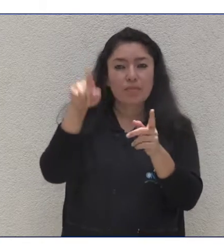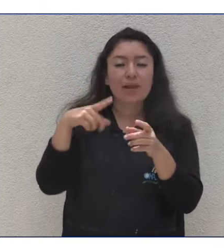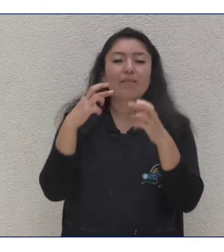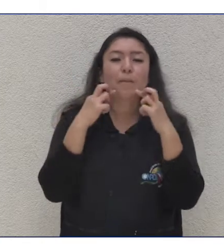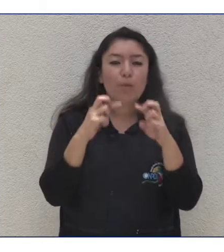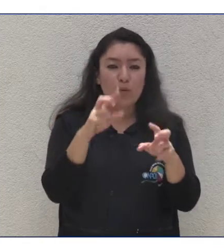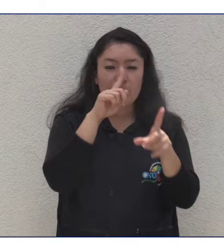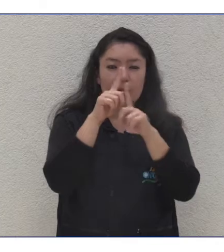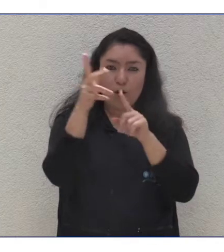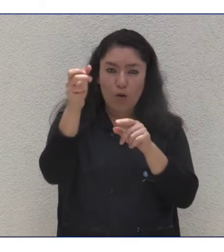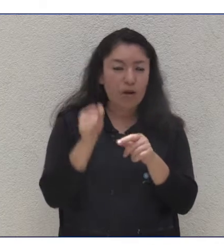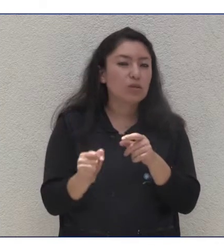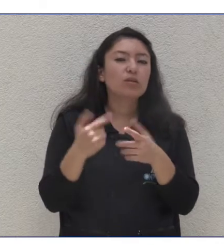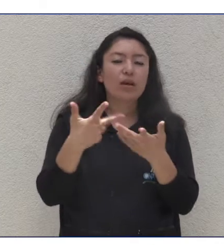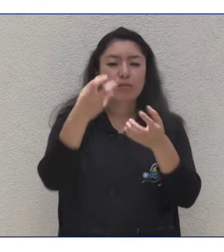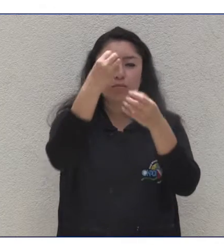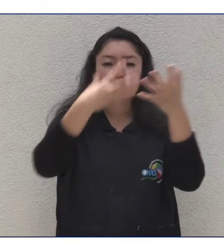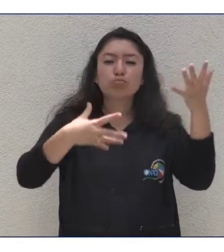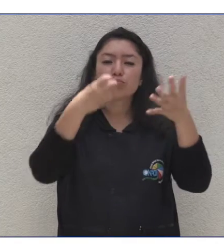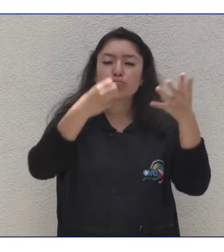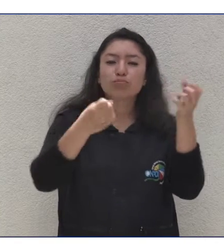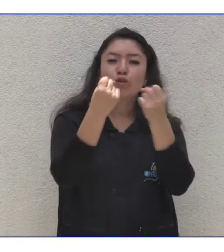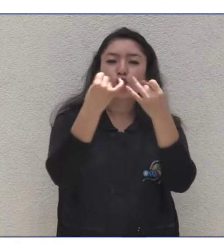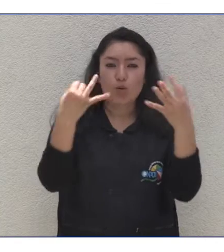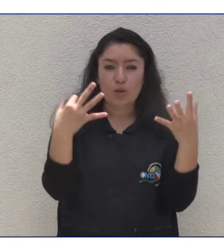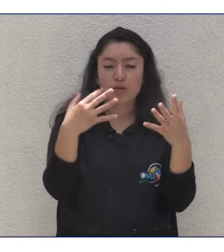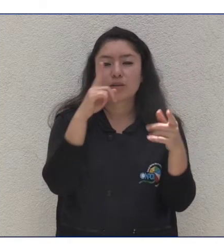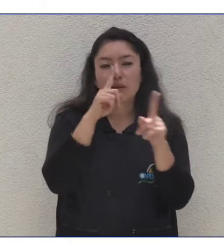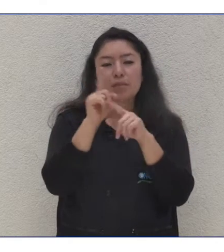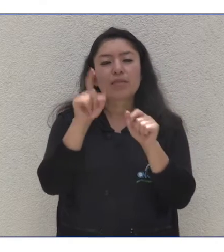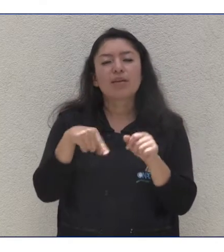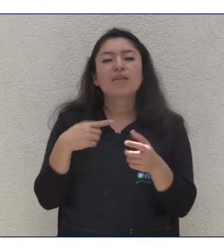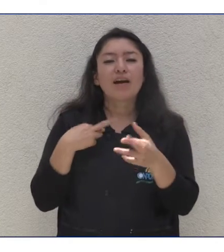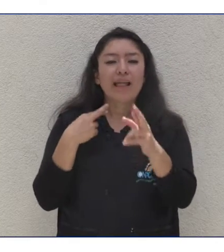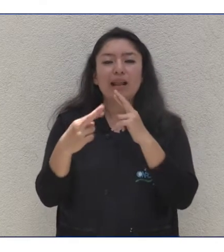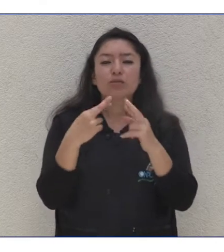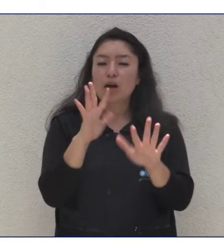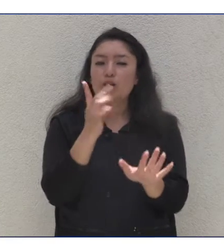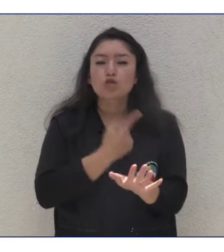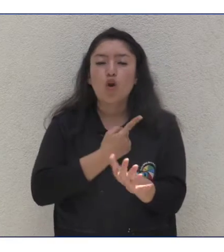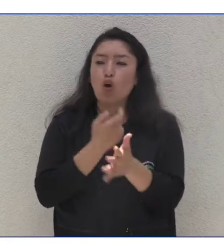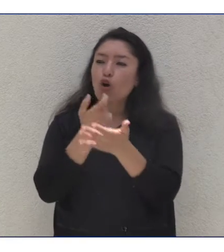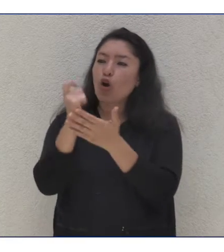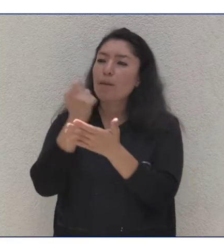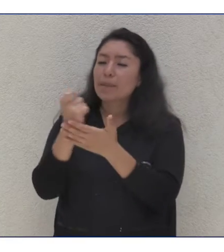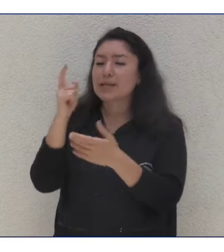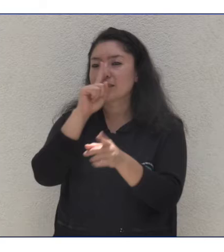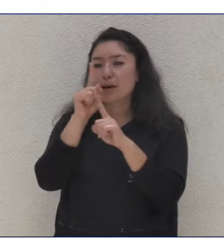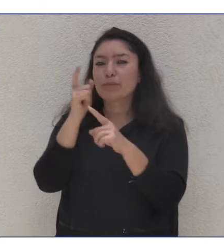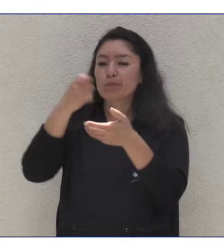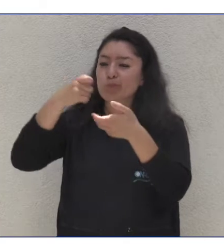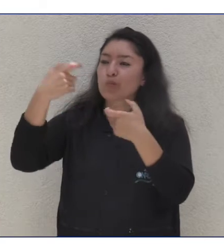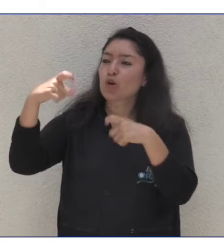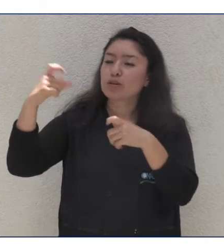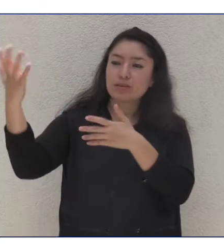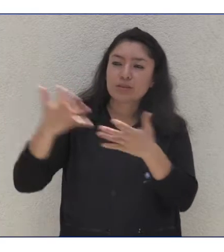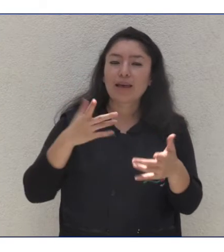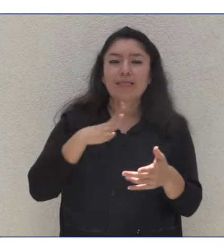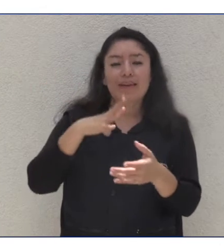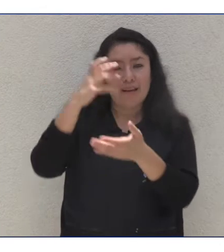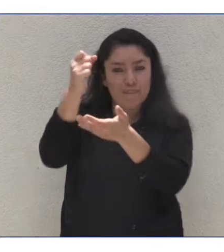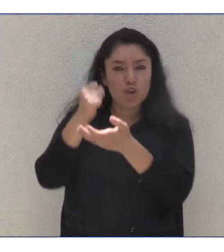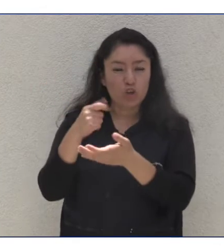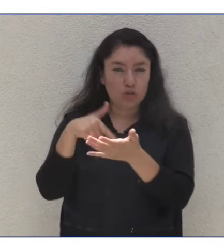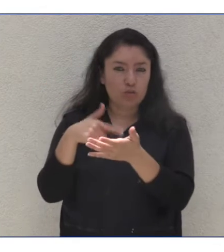pública la información obligatoria contenida en los numerales anteriores, relacionada únicamente a las compras y contrataciones que realicen con